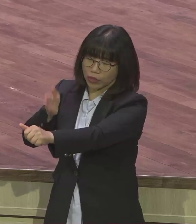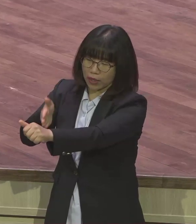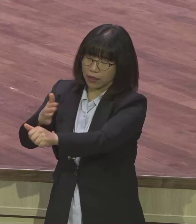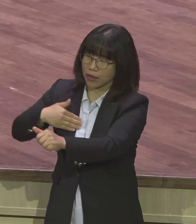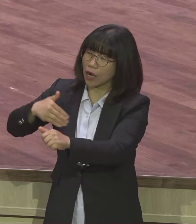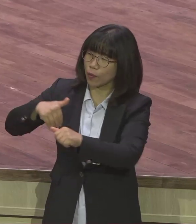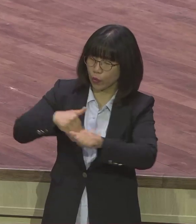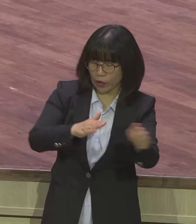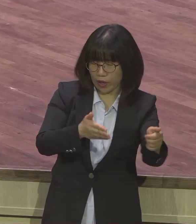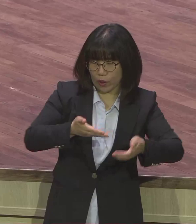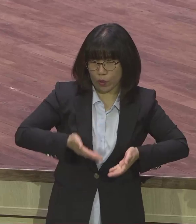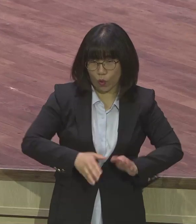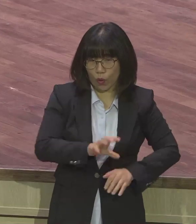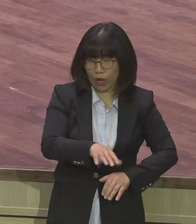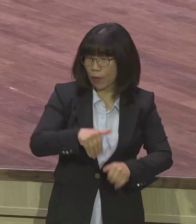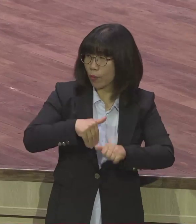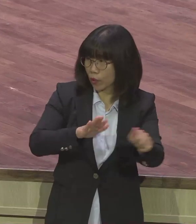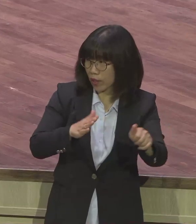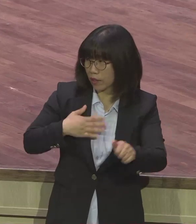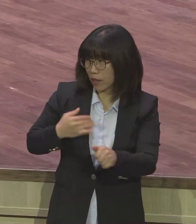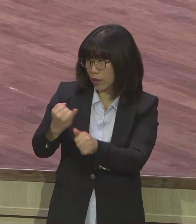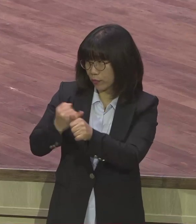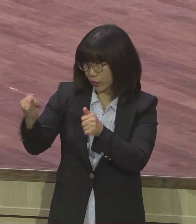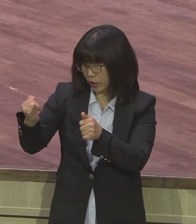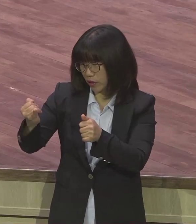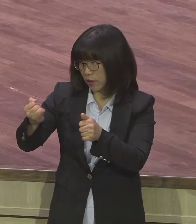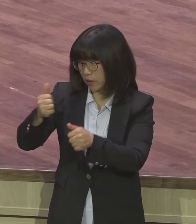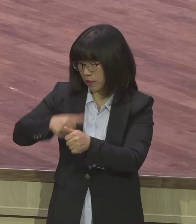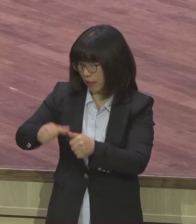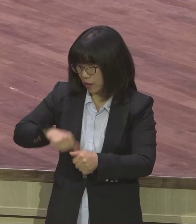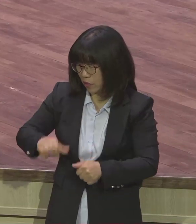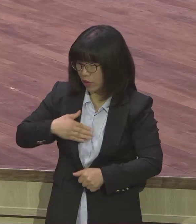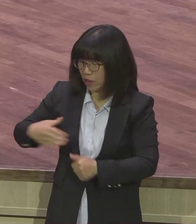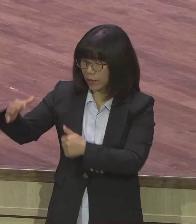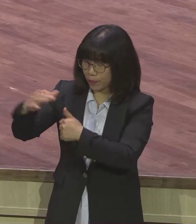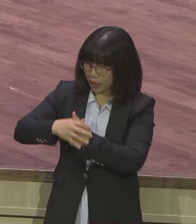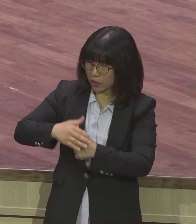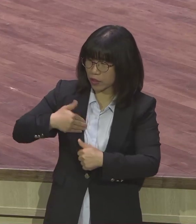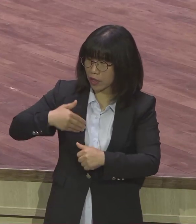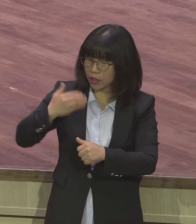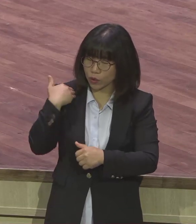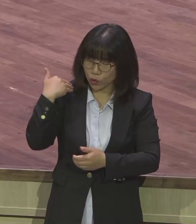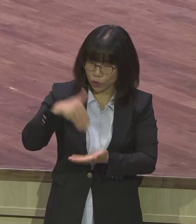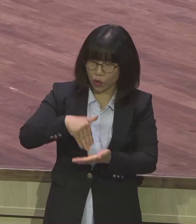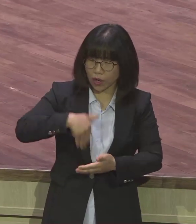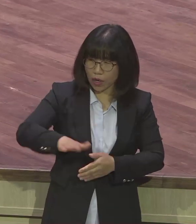외삼촌에게서 일하고 얻은 처자를 내게 주시어 나로 가게 하소서. 내가 외삼촌에게 한